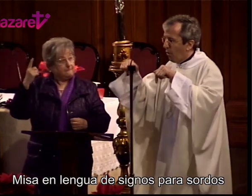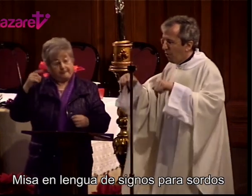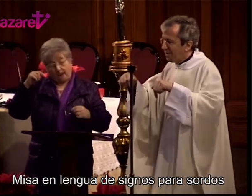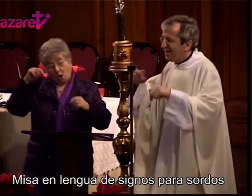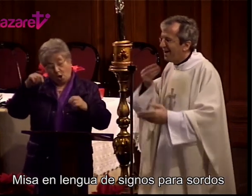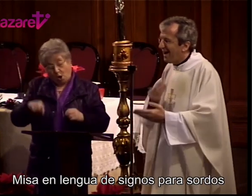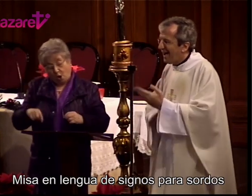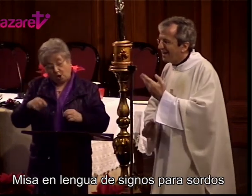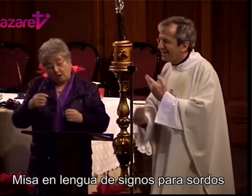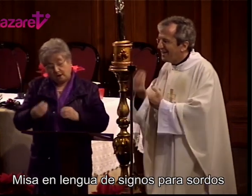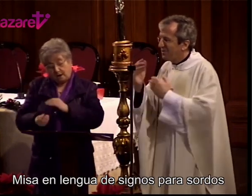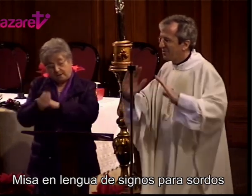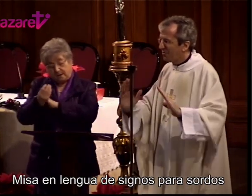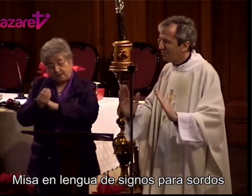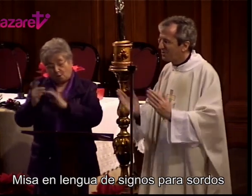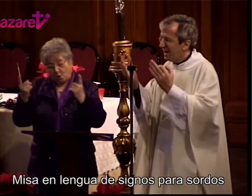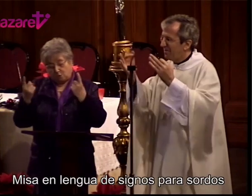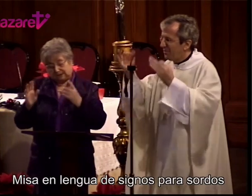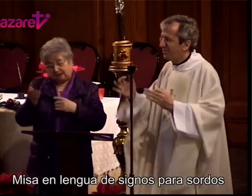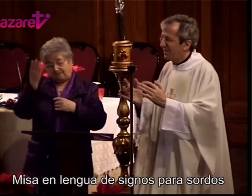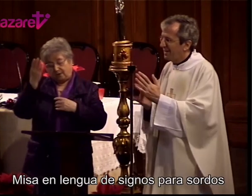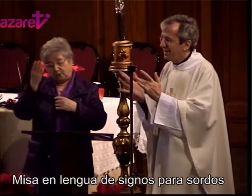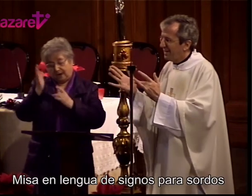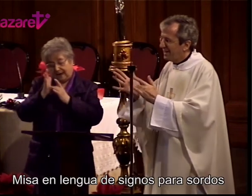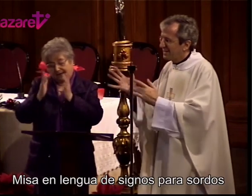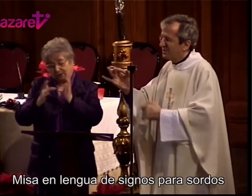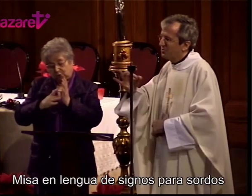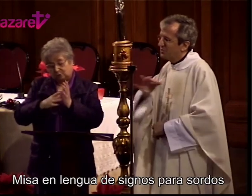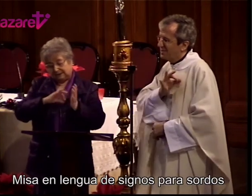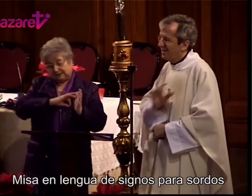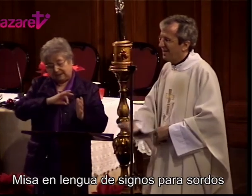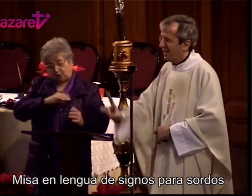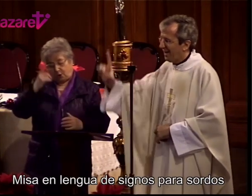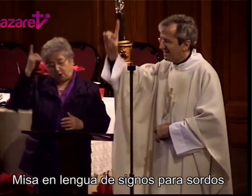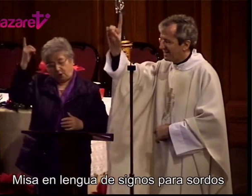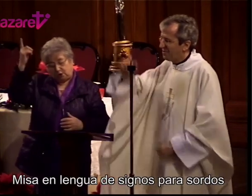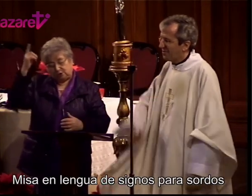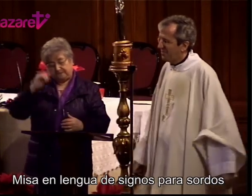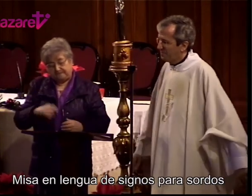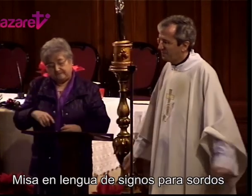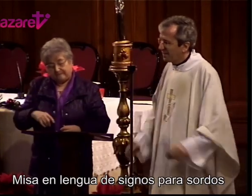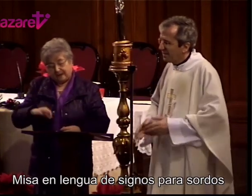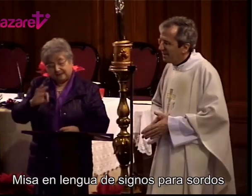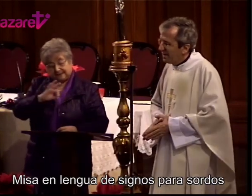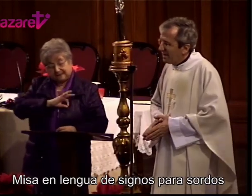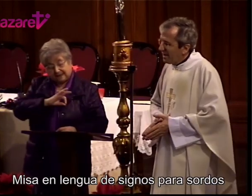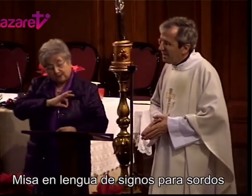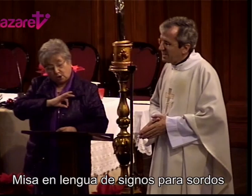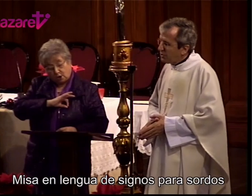Hoy ha nacido un Salvador, es Jesús el Señor. El Señor Dios